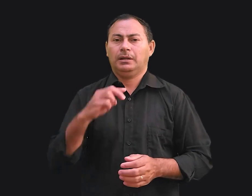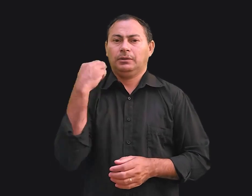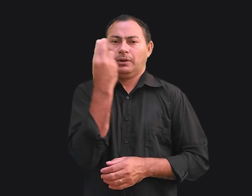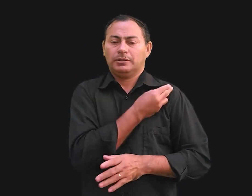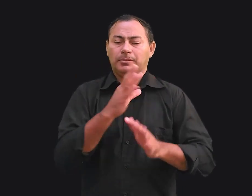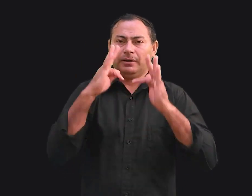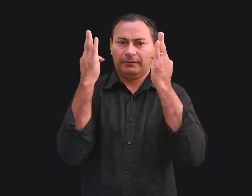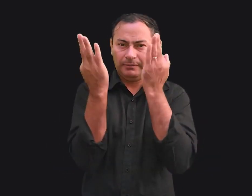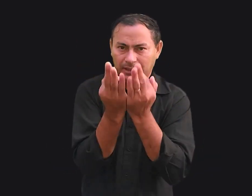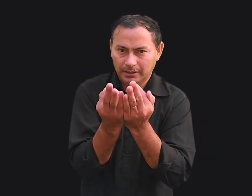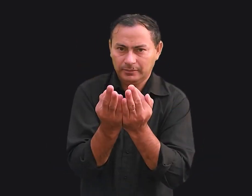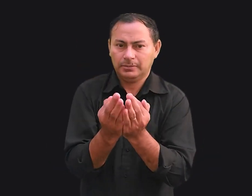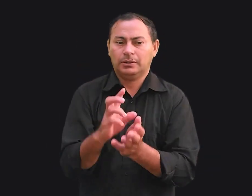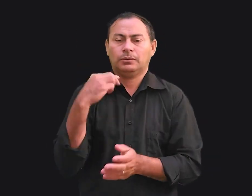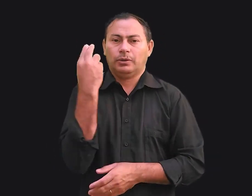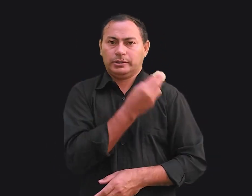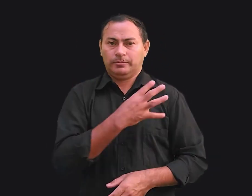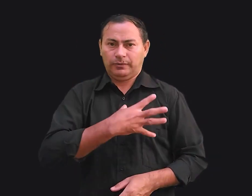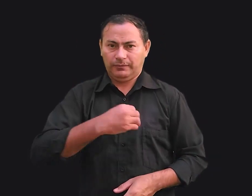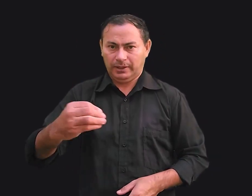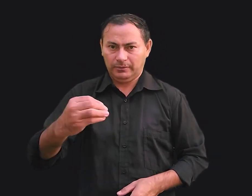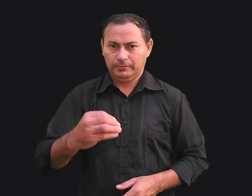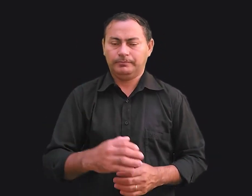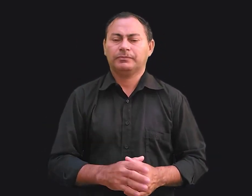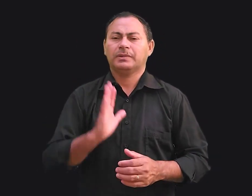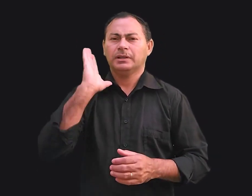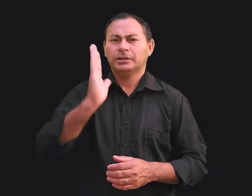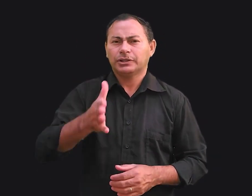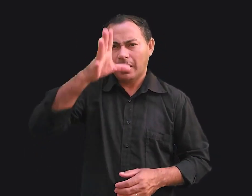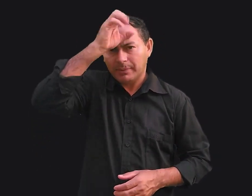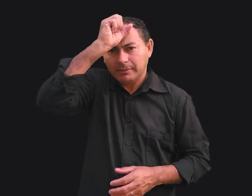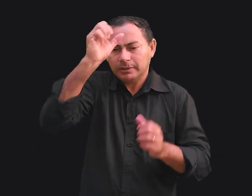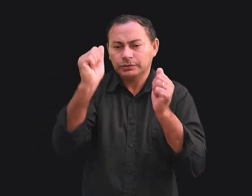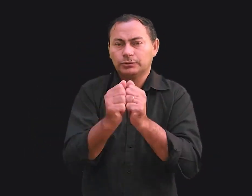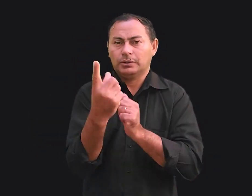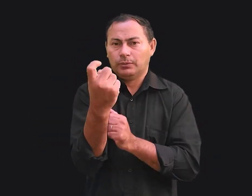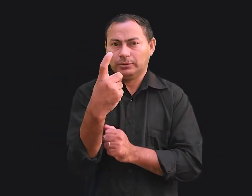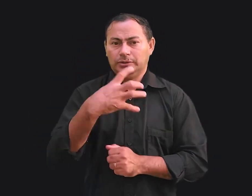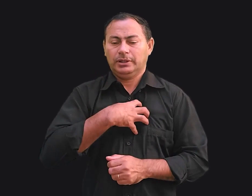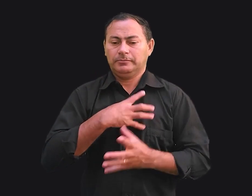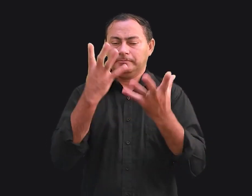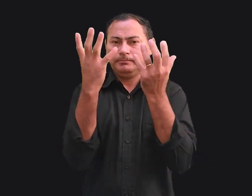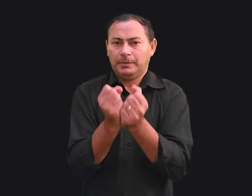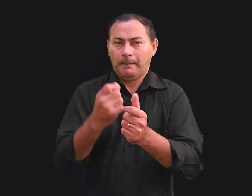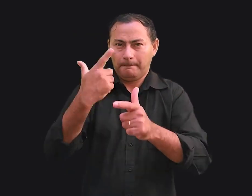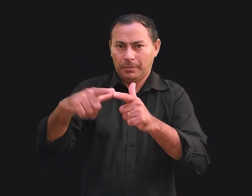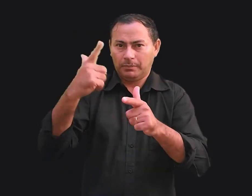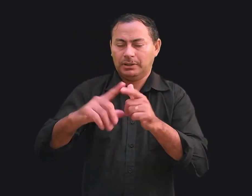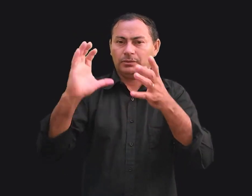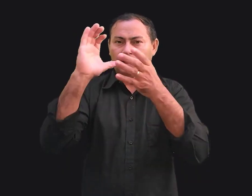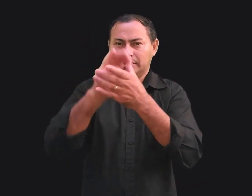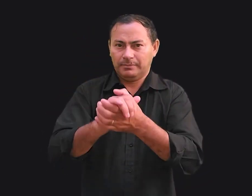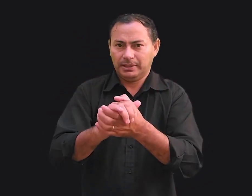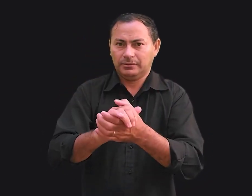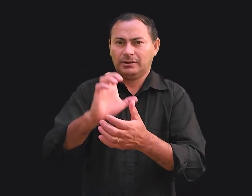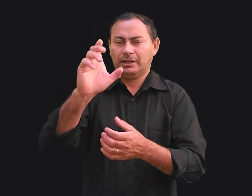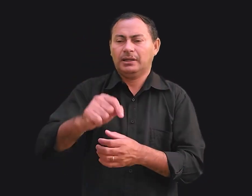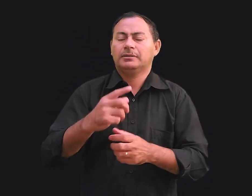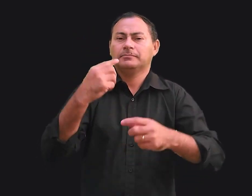nossa família, nosso filho. Já aprendemos juntos que a única maneira de lidar com os problemas do casamento é